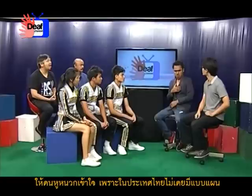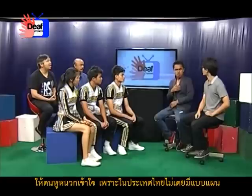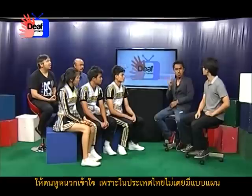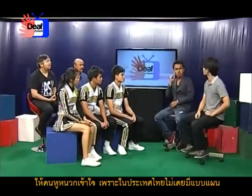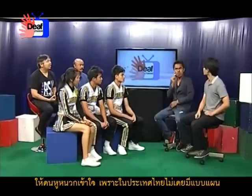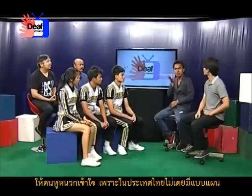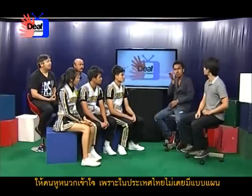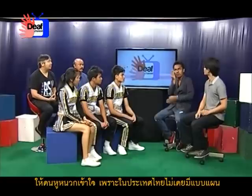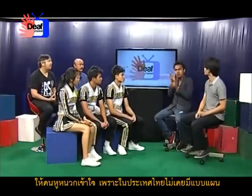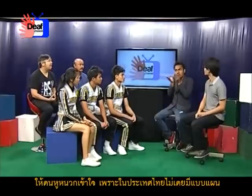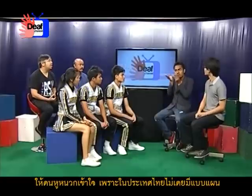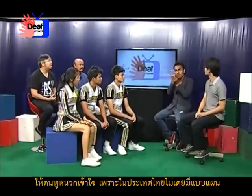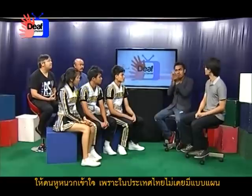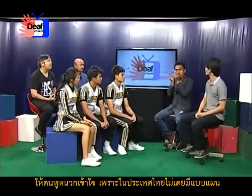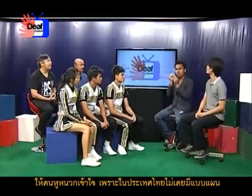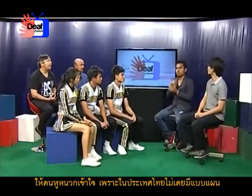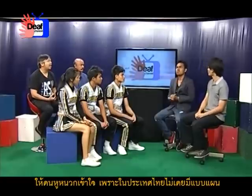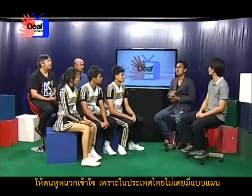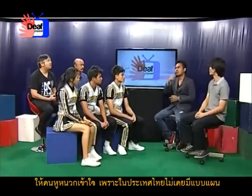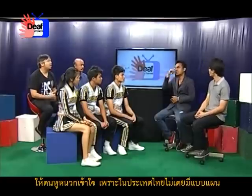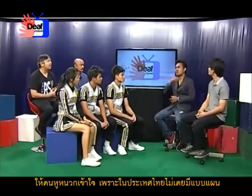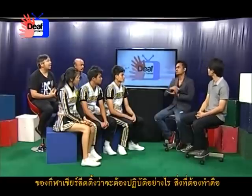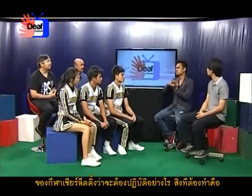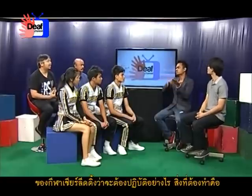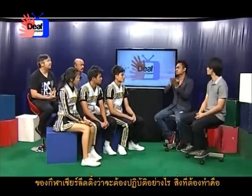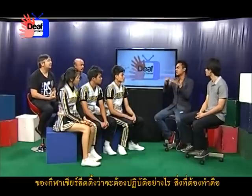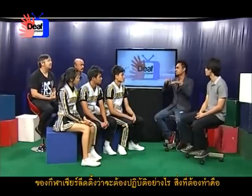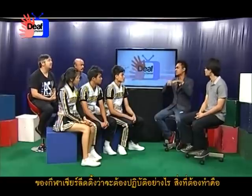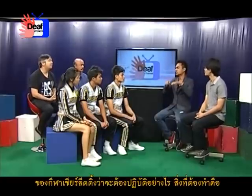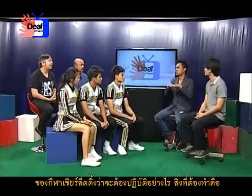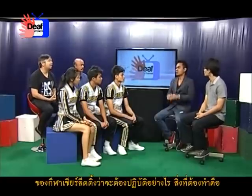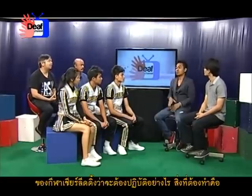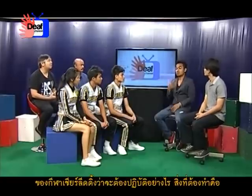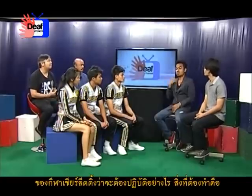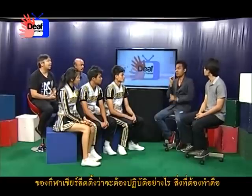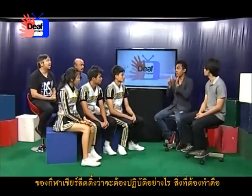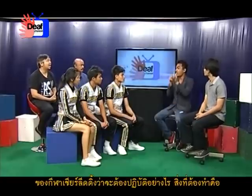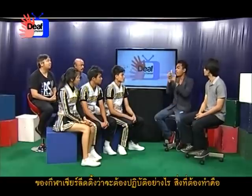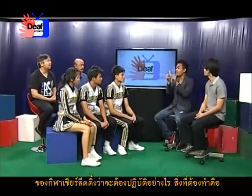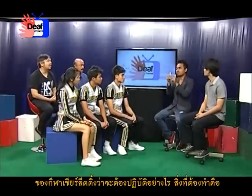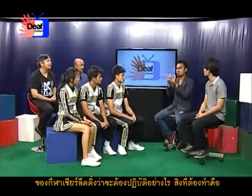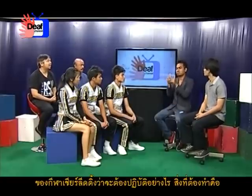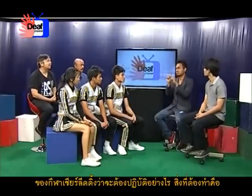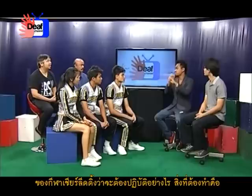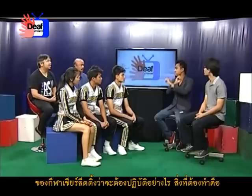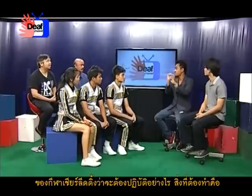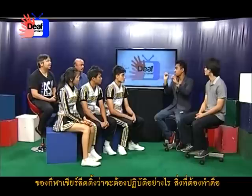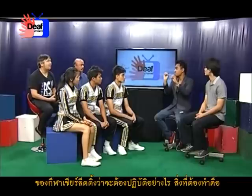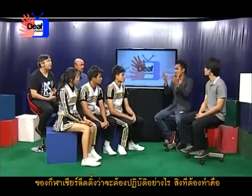าในประเทศไทยไม่เคยมีแบบแผนในเรื่องของกีฬาเชียร์ลีดดิ้งชนิดนี้ว่าเราจะต้องทำยังไงฮะเพราะฉะนั้นสิ่งที่จะต้อง